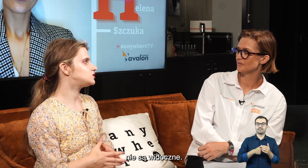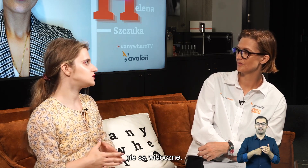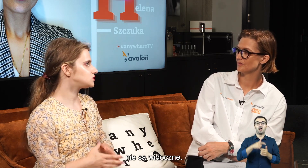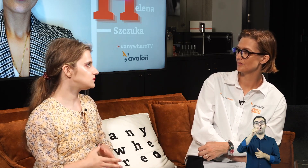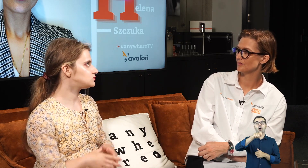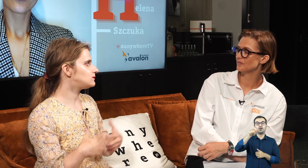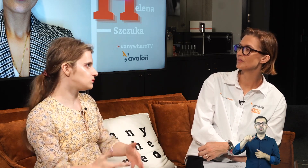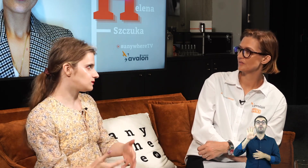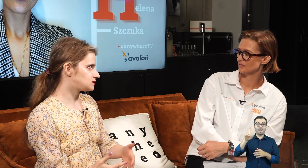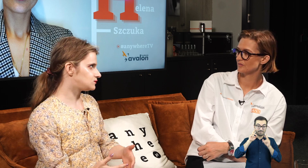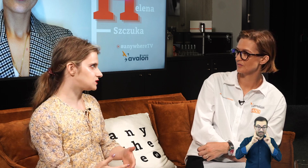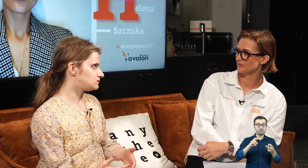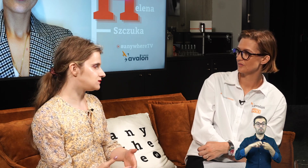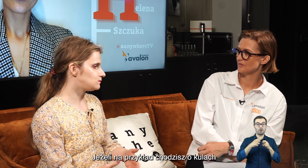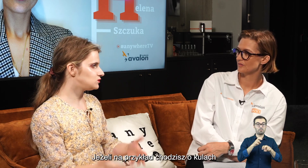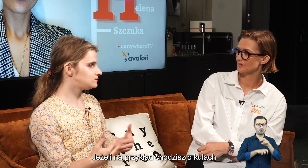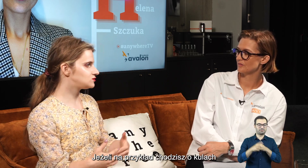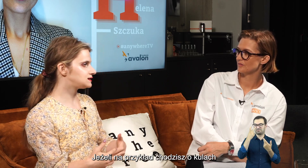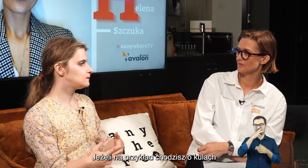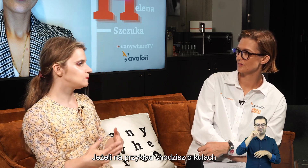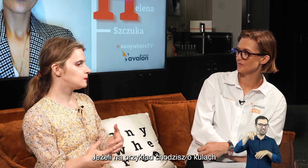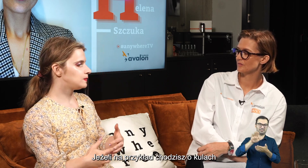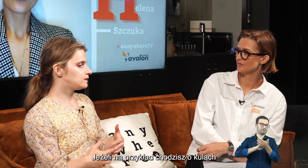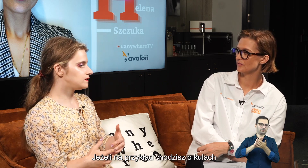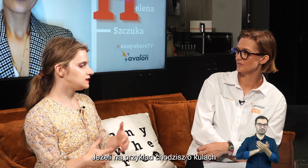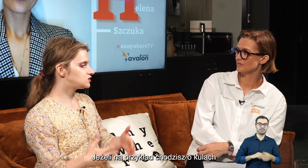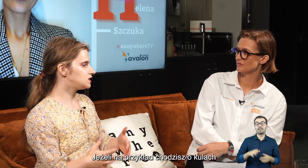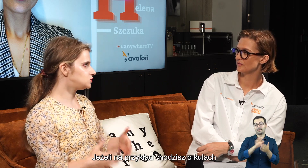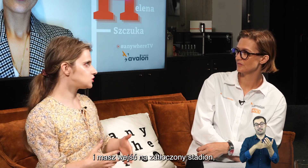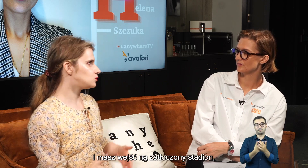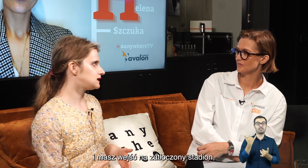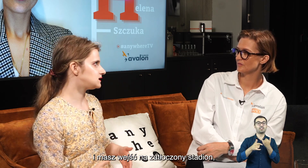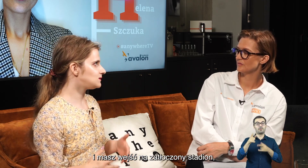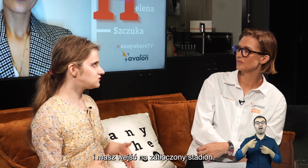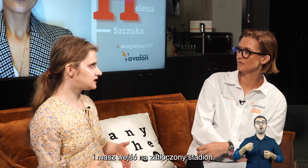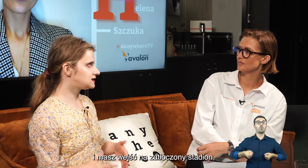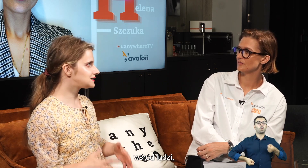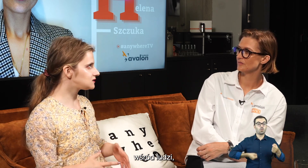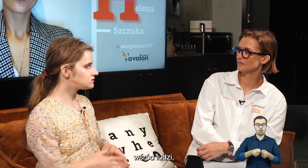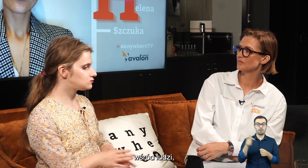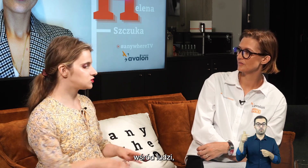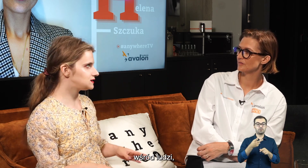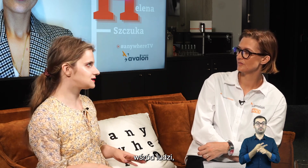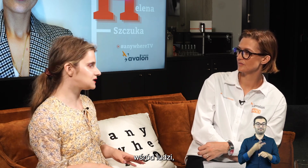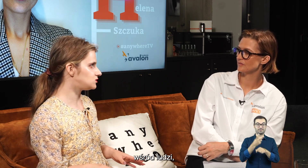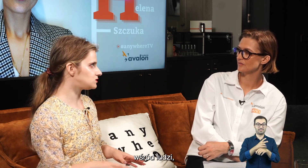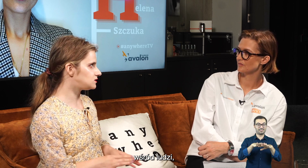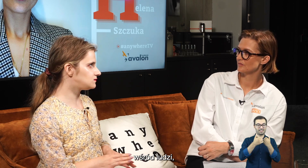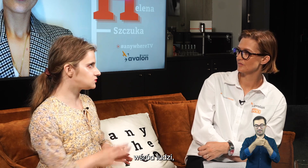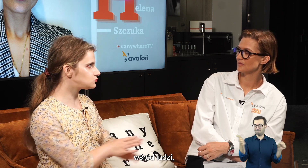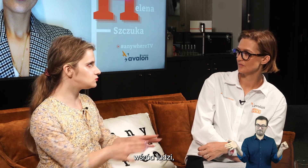są widoczne te osoby, które mają problem z poruszaniem się. Bo na przykład, jeżeli chodzisz o kulach i masz wejść na zatłoczony